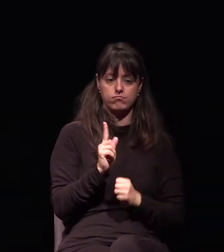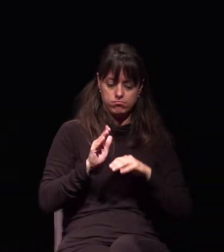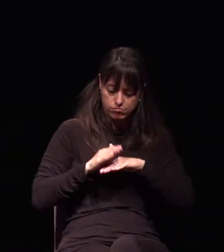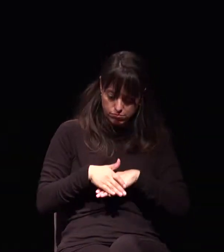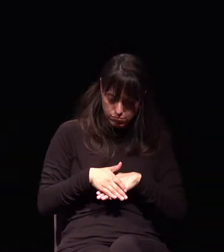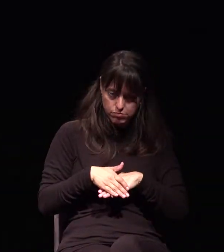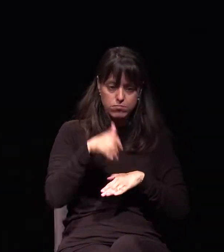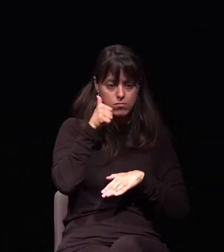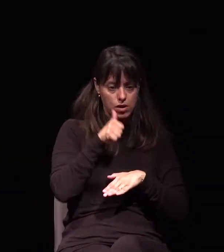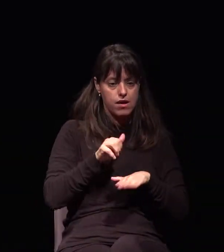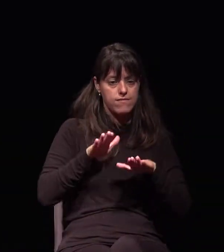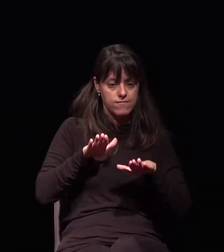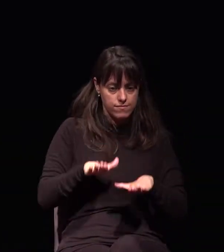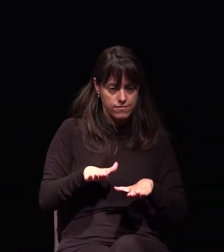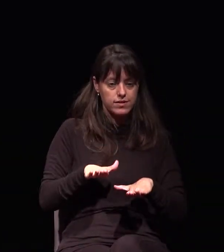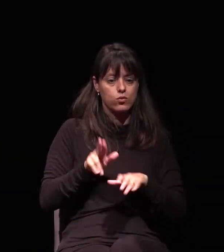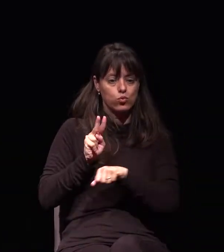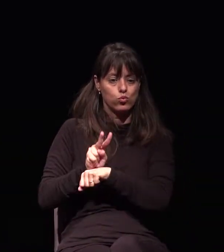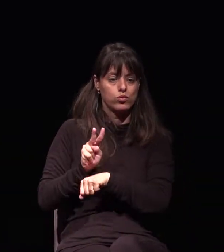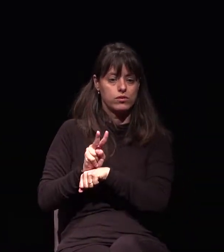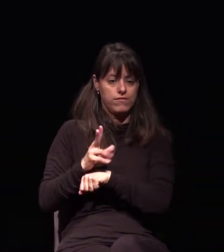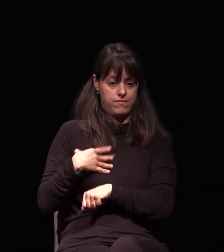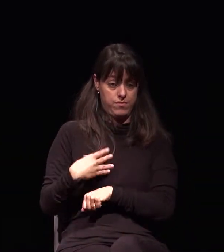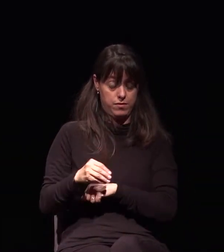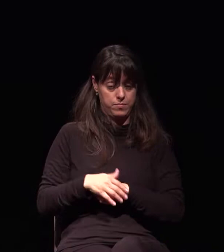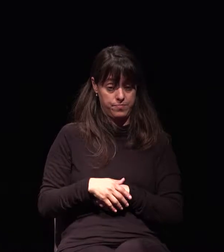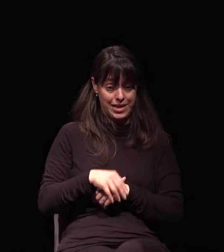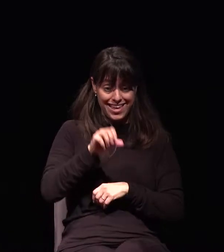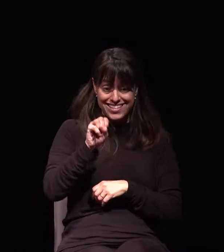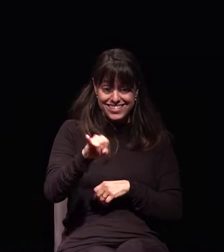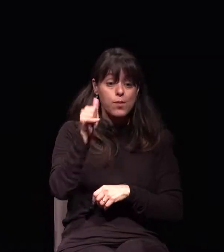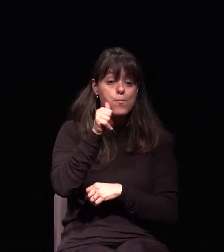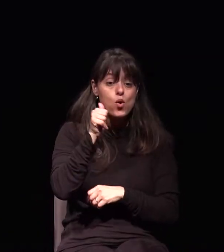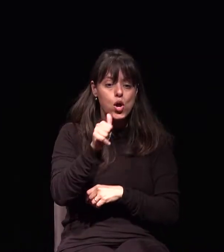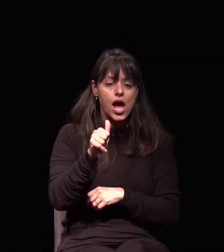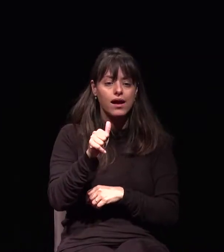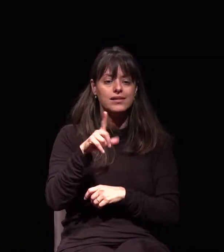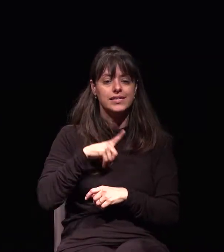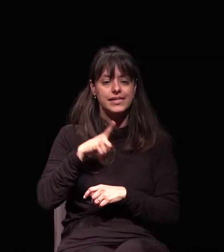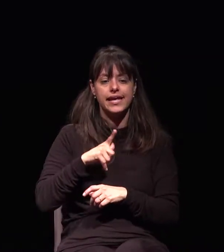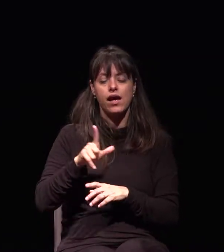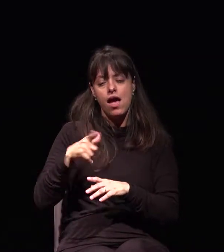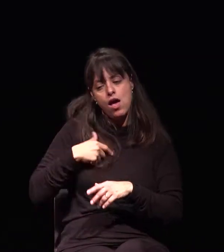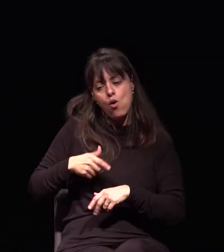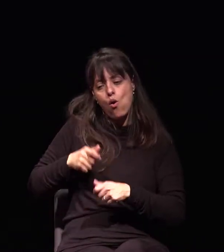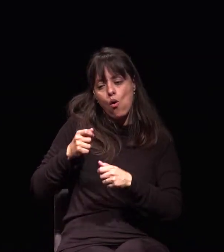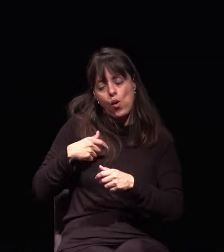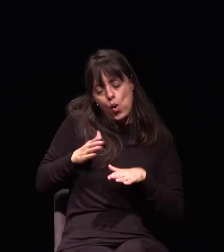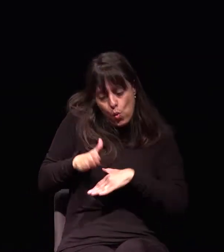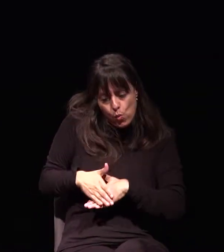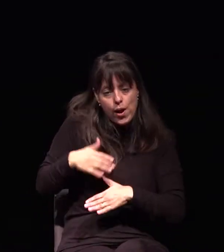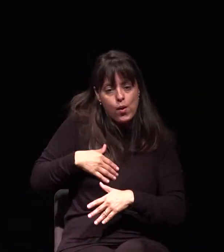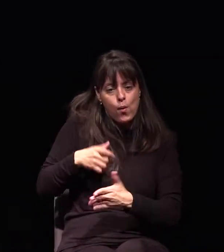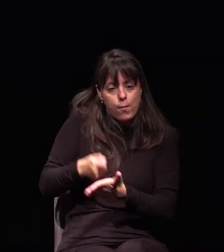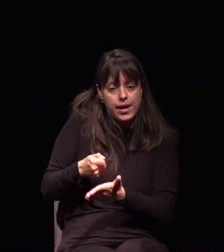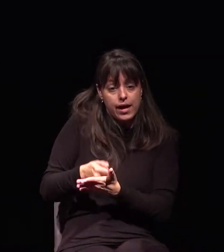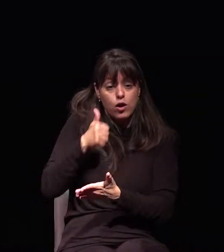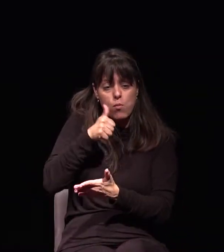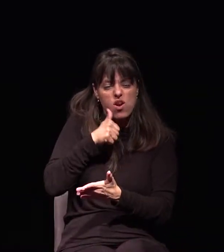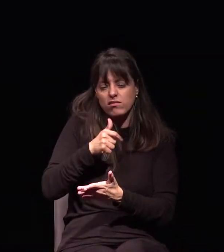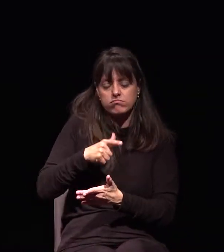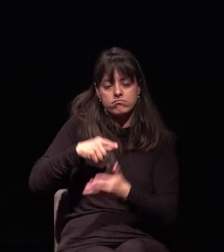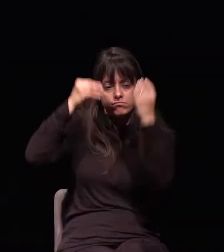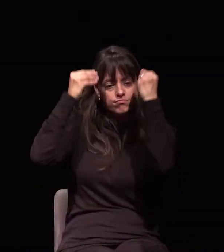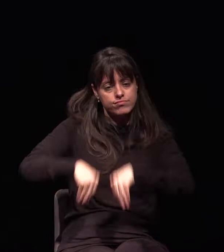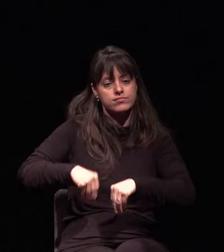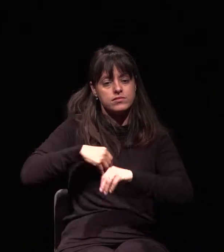as mulheres que fugiram a esses estereótipos, elas pagaram caro